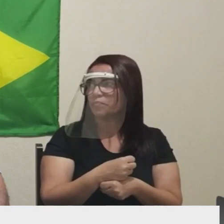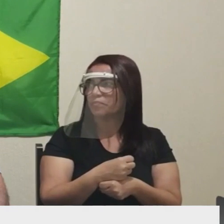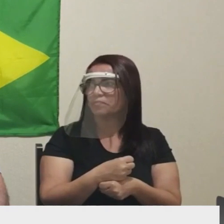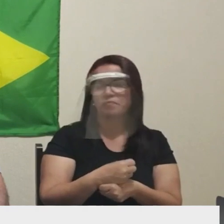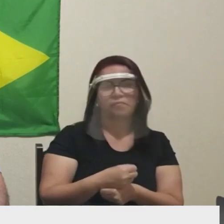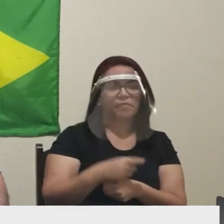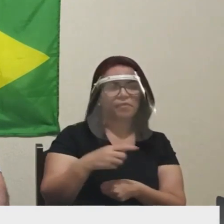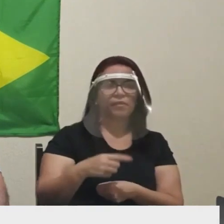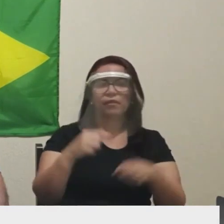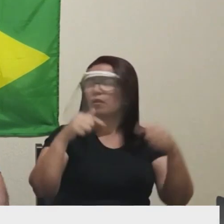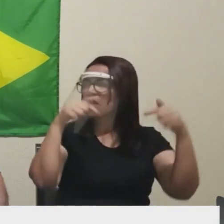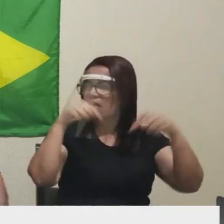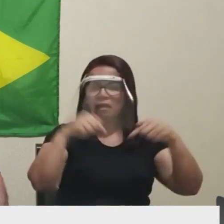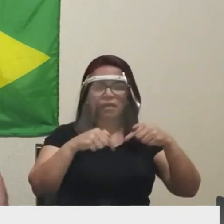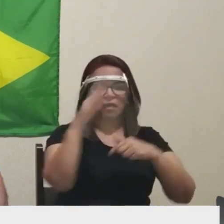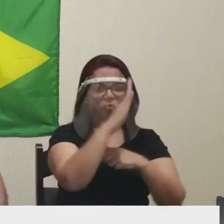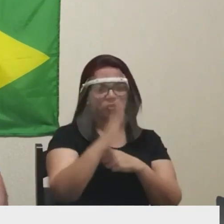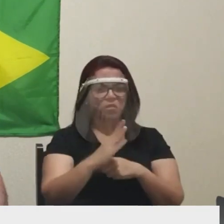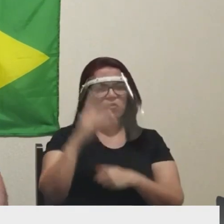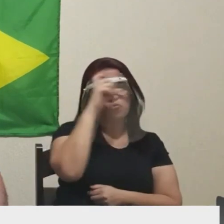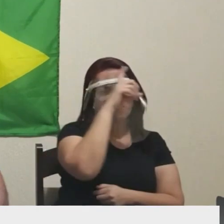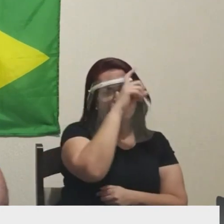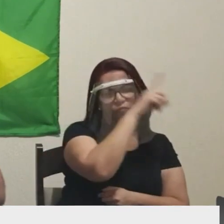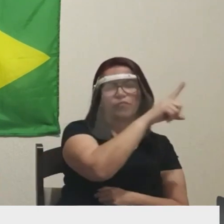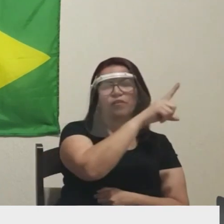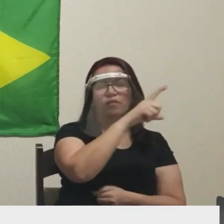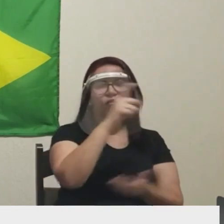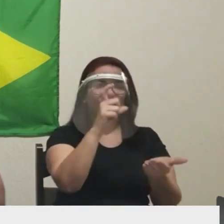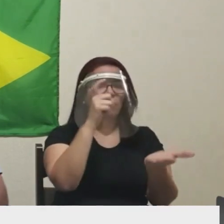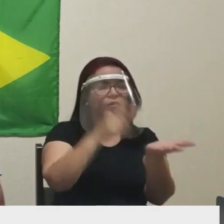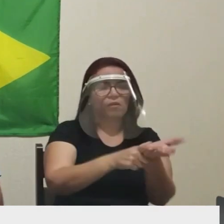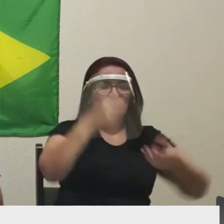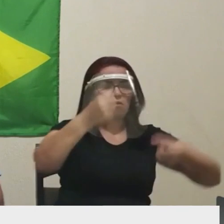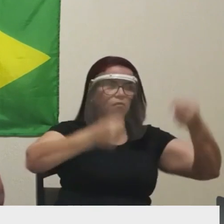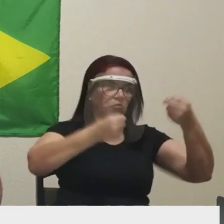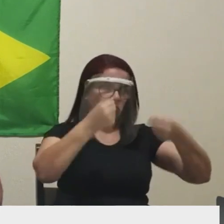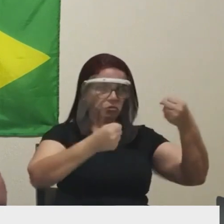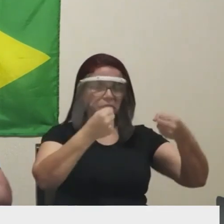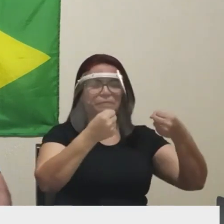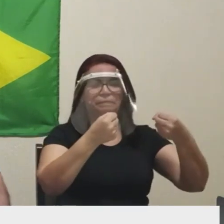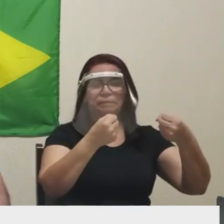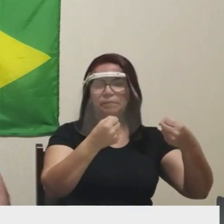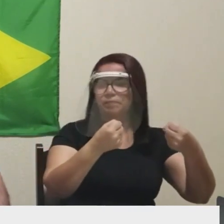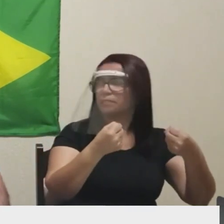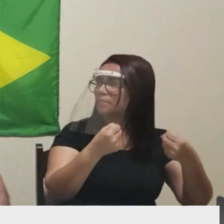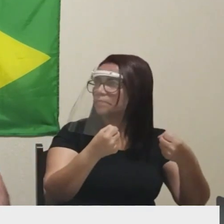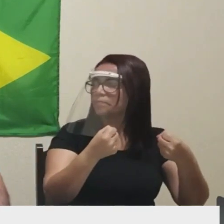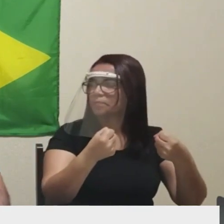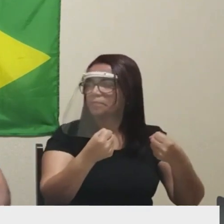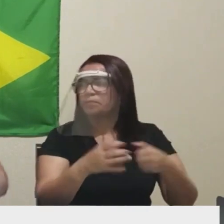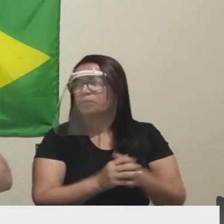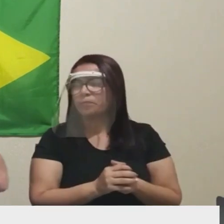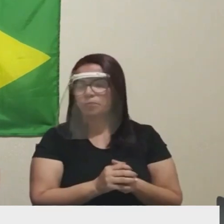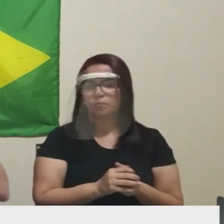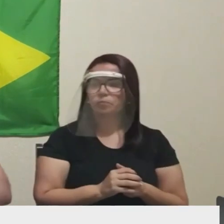ainda é muito grande. A gente luta contra isso, tem melhorado muita coisa. Lembra da medida provisória, agora a lei da liberdade econômica.